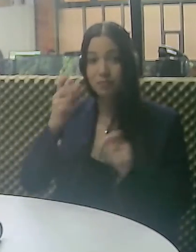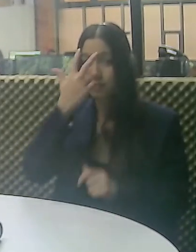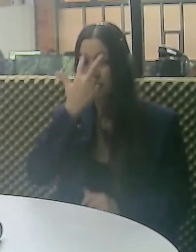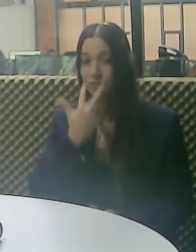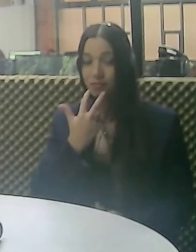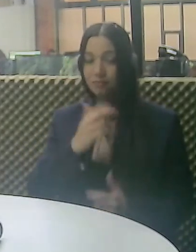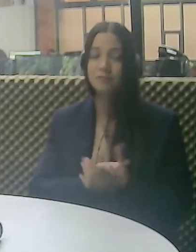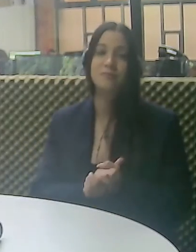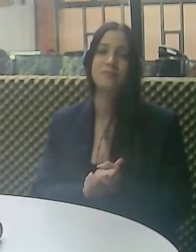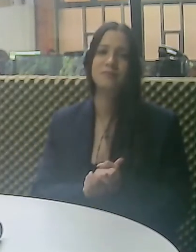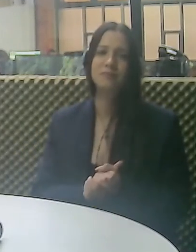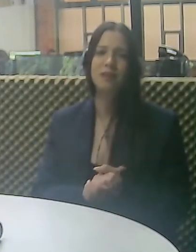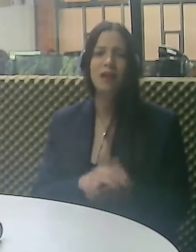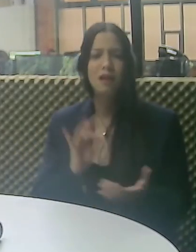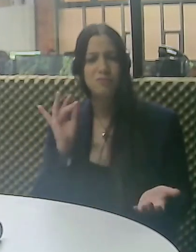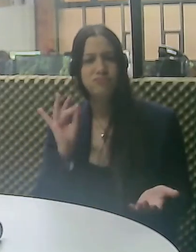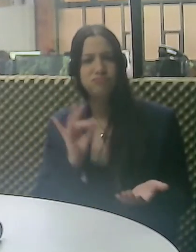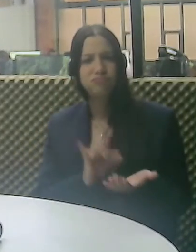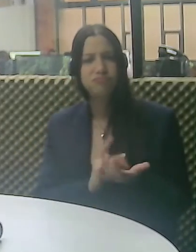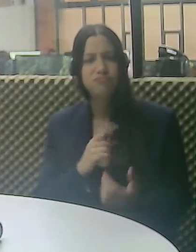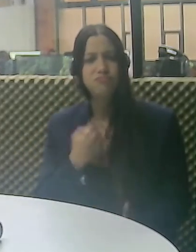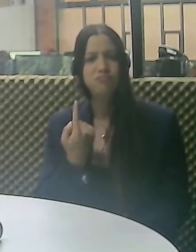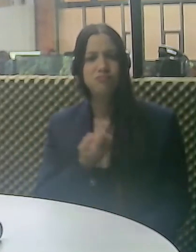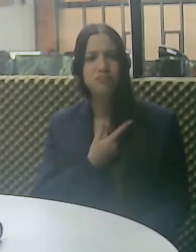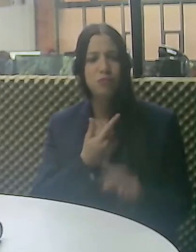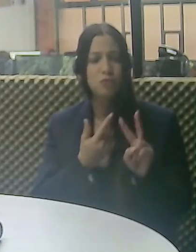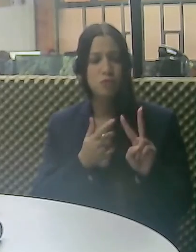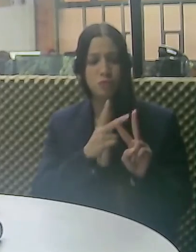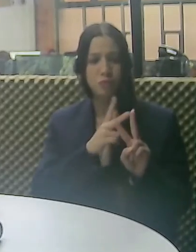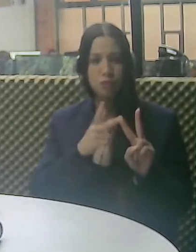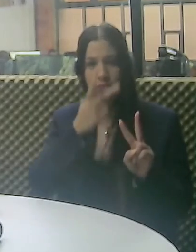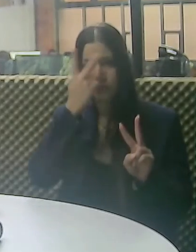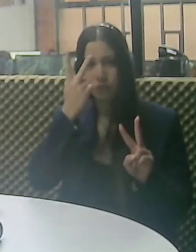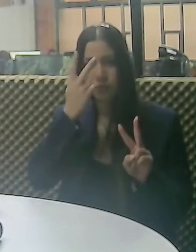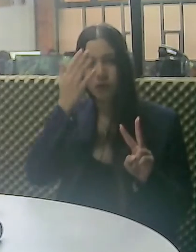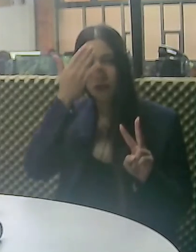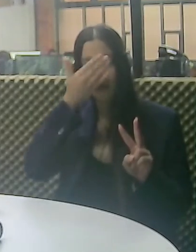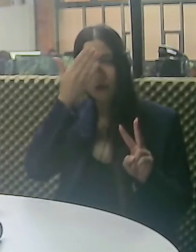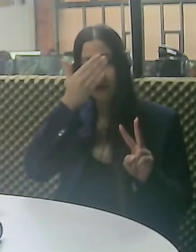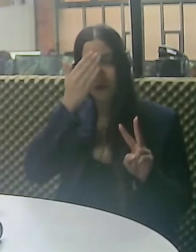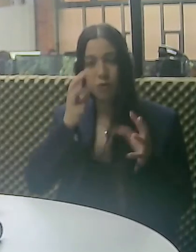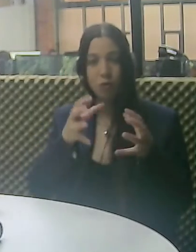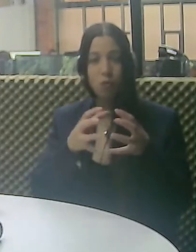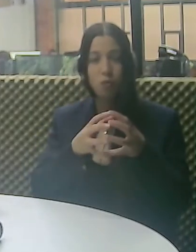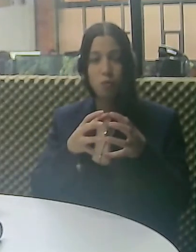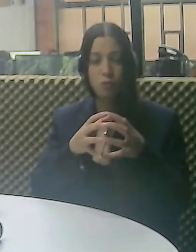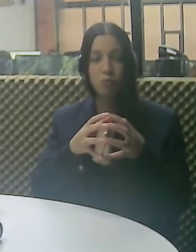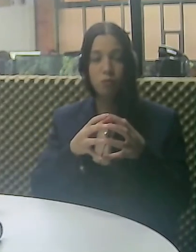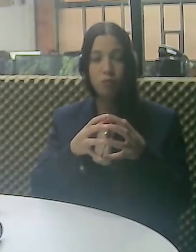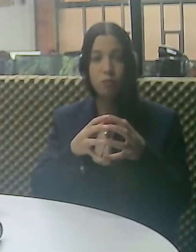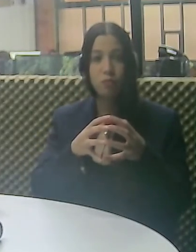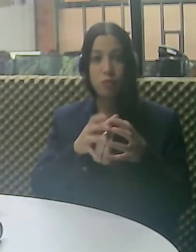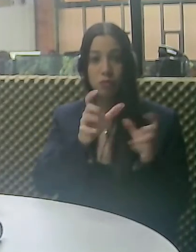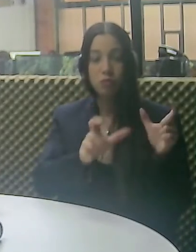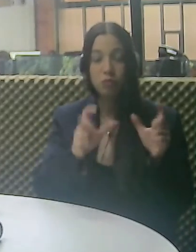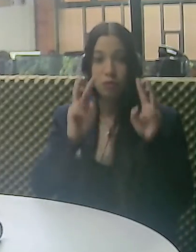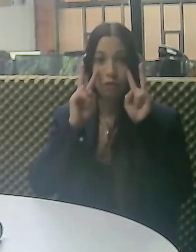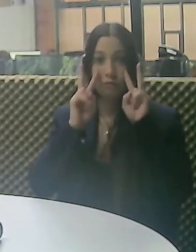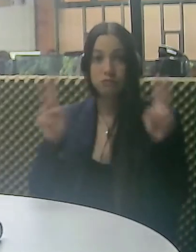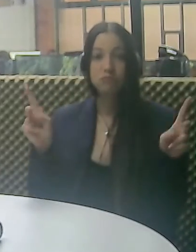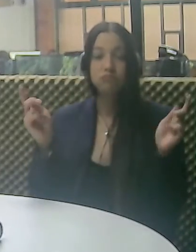deficiência. Na verdade, nós tivemos duas pessoas que têm baixa visão no grupo e todas as outras